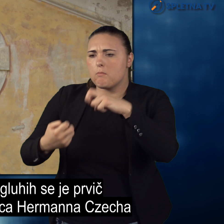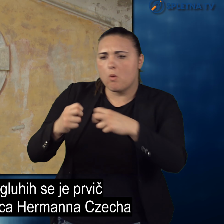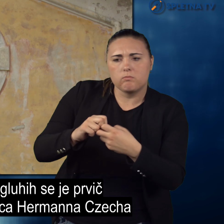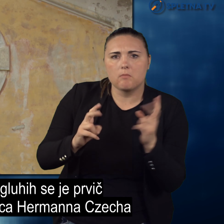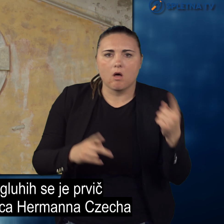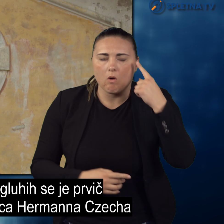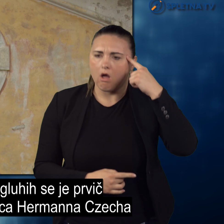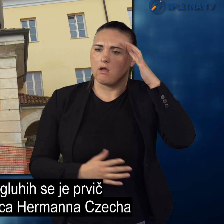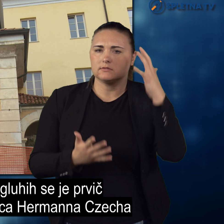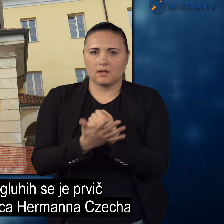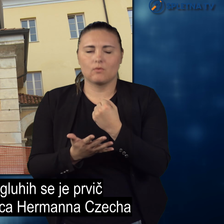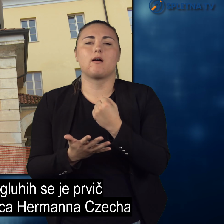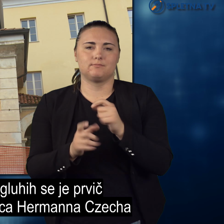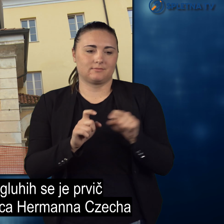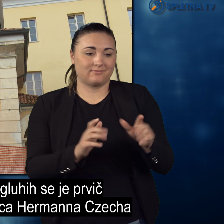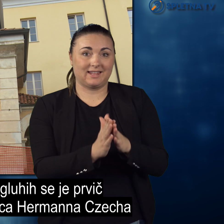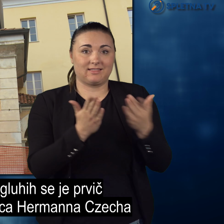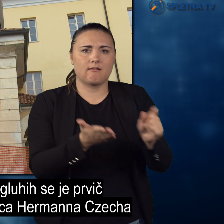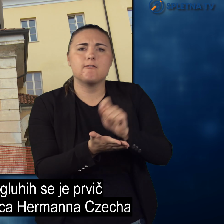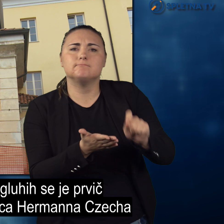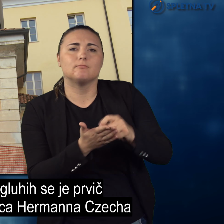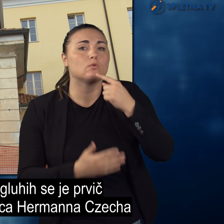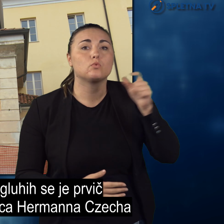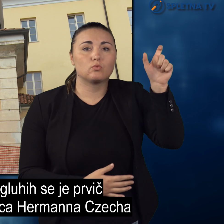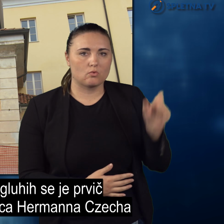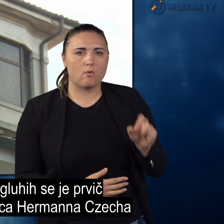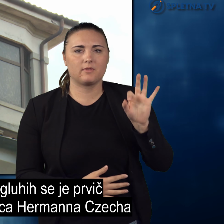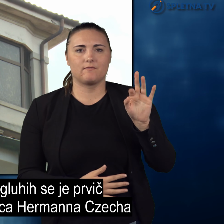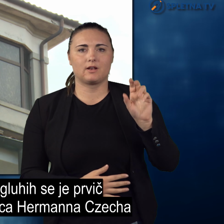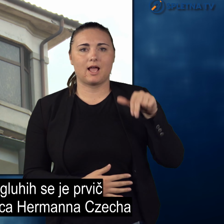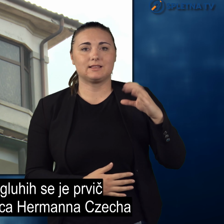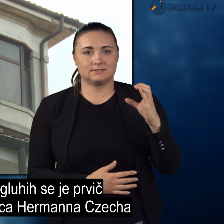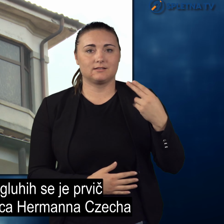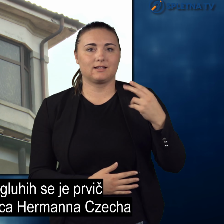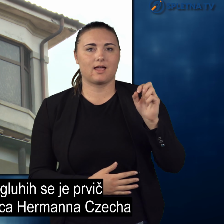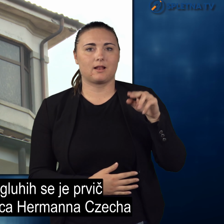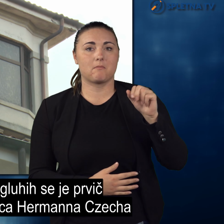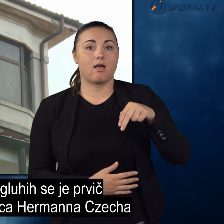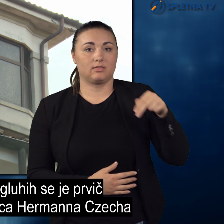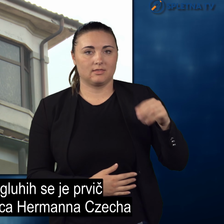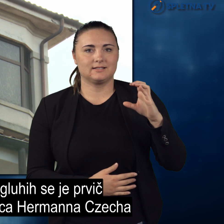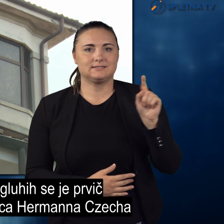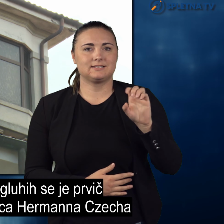S problematiko gluhih se je prvič seznanil v delu Franca Hermana Čeha